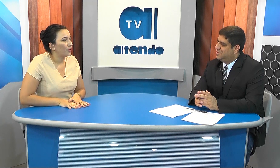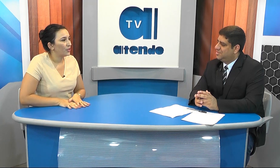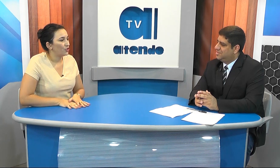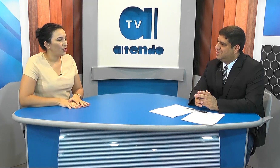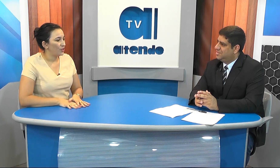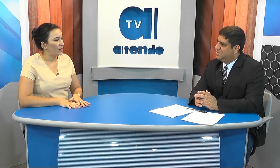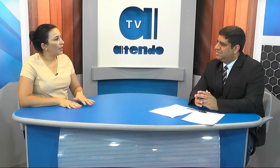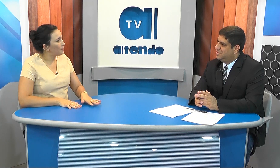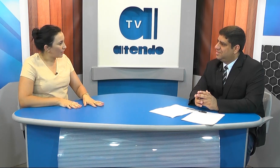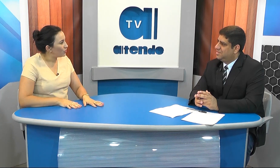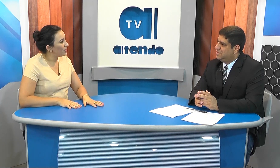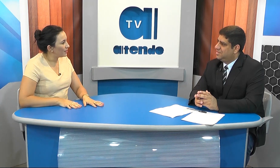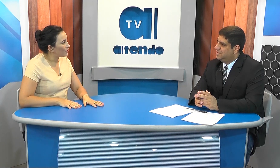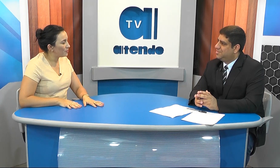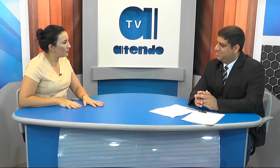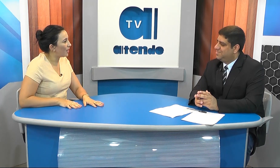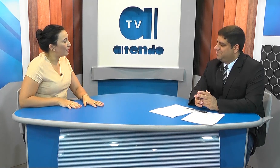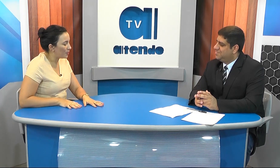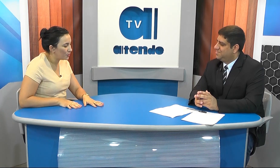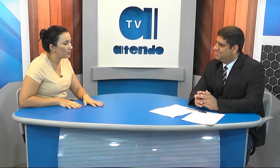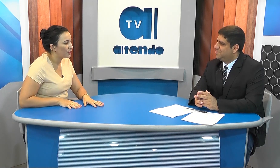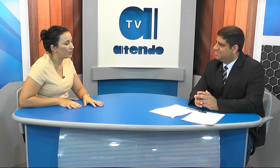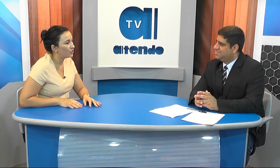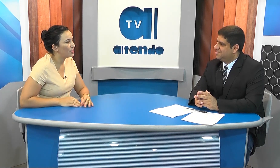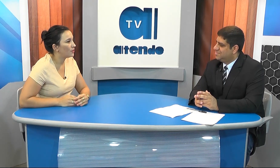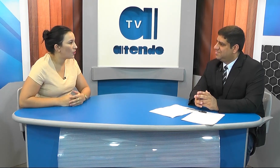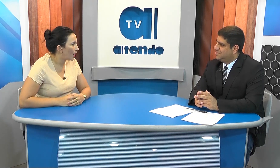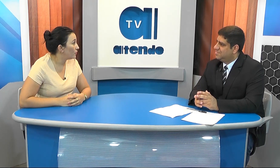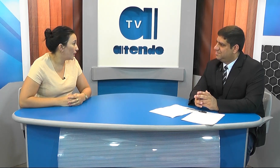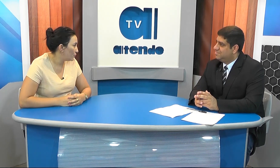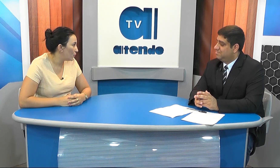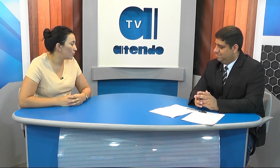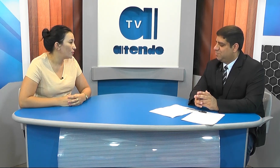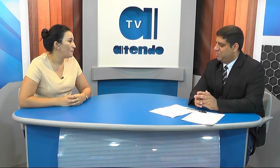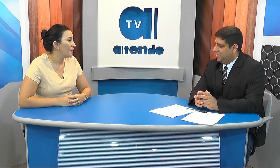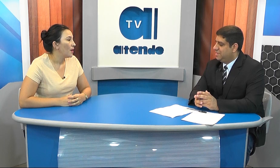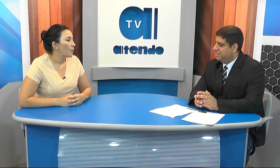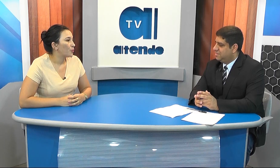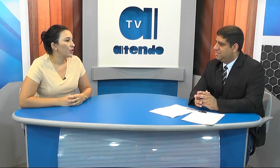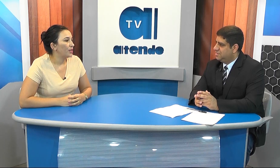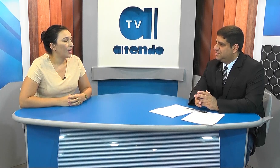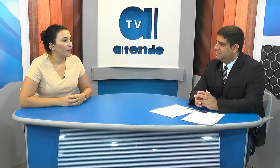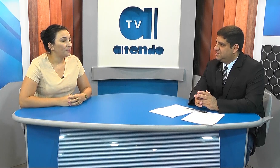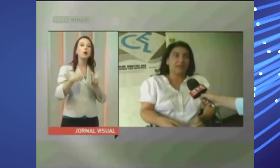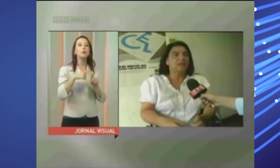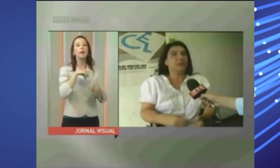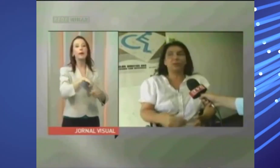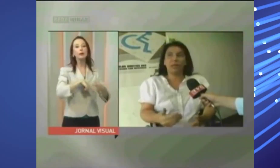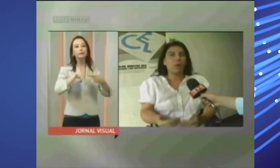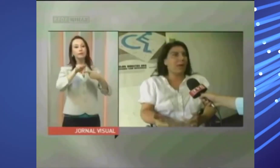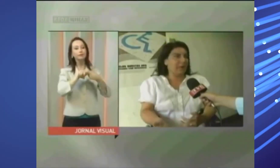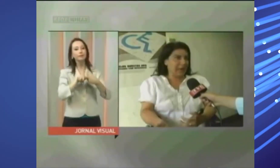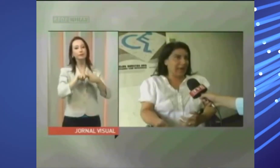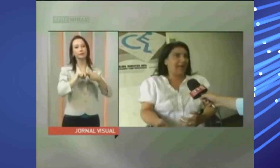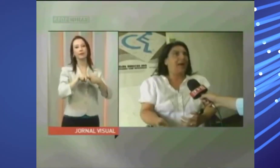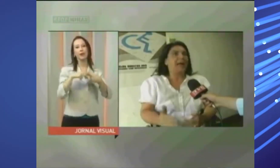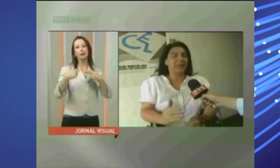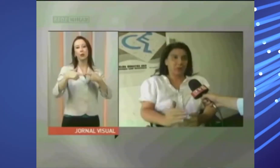importante, a gente tem que ter empatia, né? Eu sempre falo que é muito importante a gente se colocar no lugar do outro. Com certeza. Porque desde o primeiro contato que eu tive com o surdo, eu